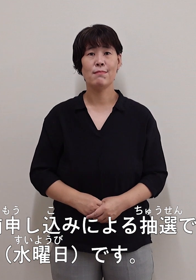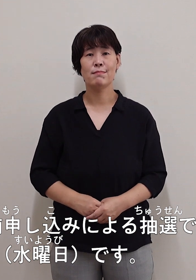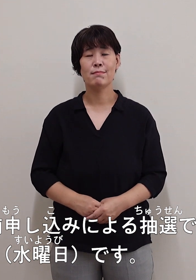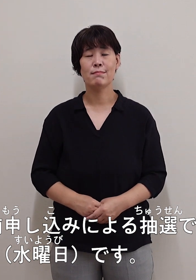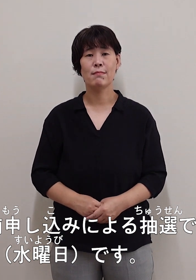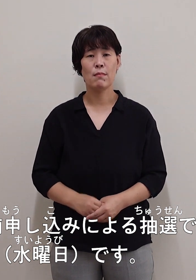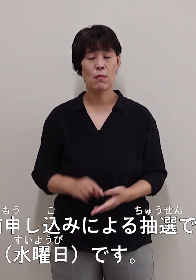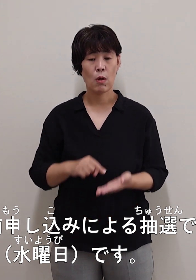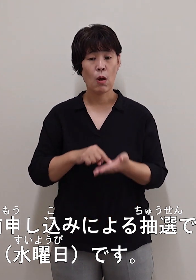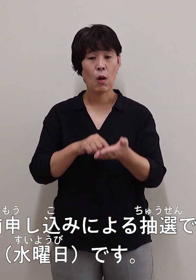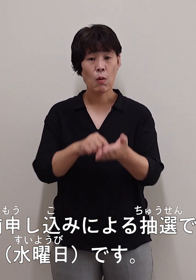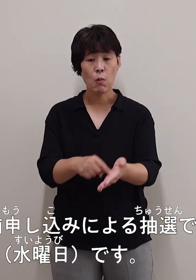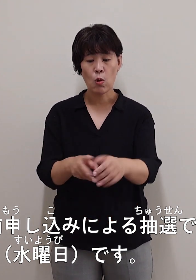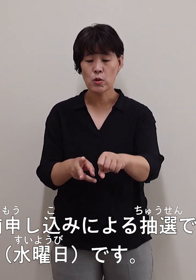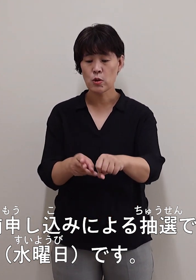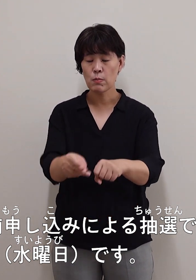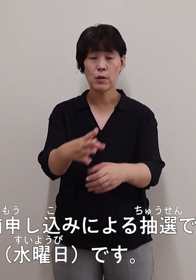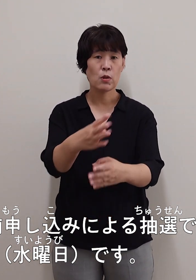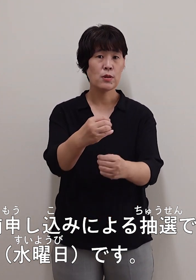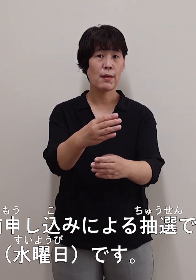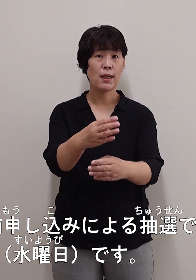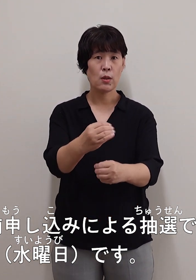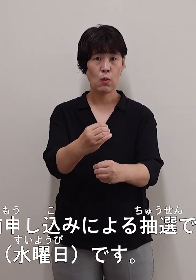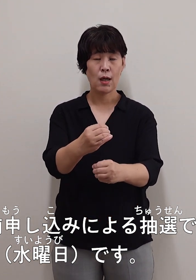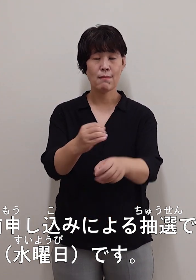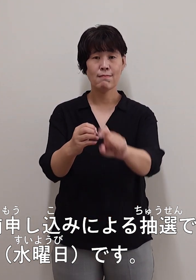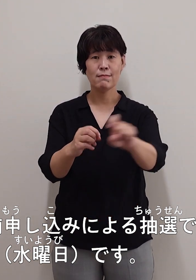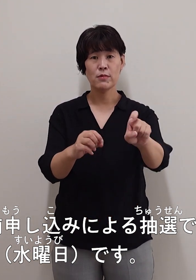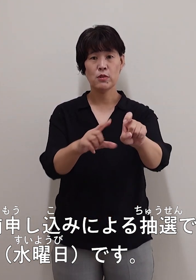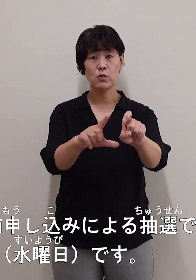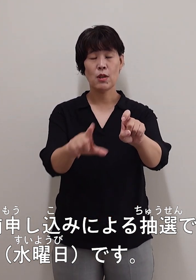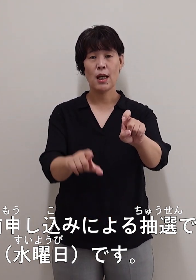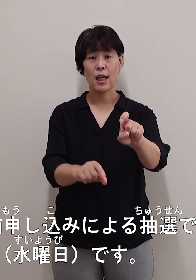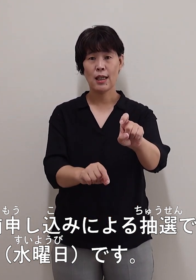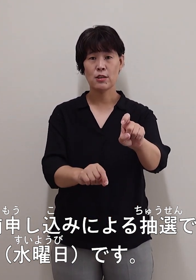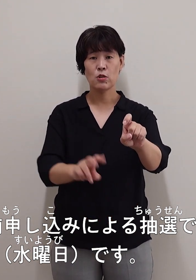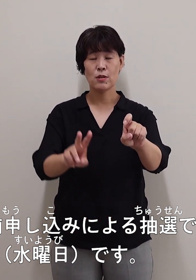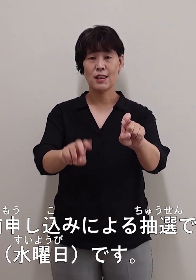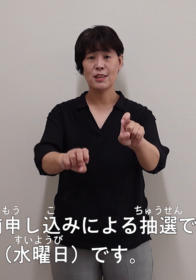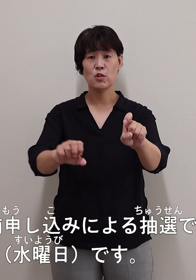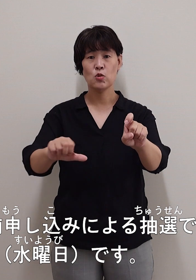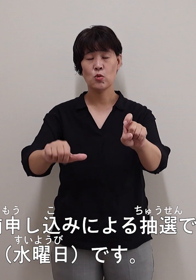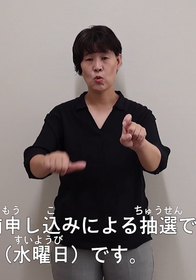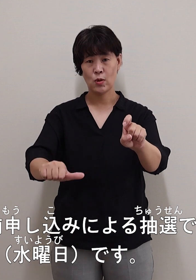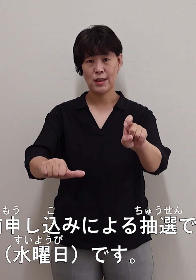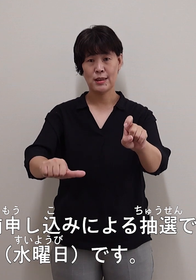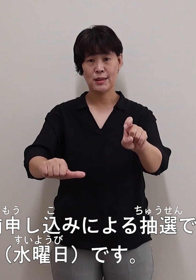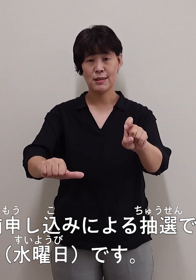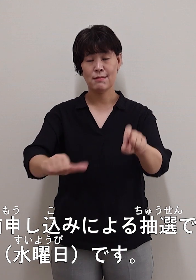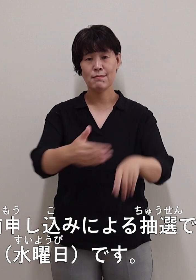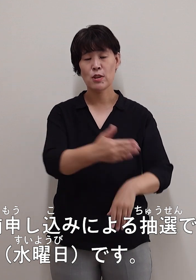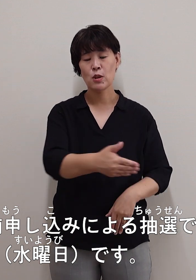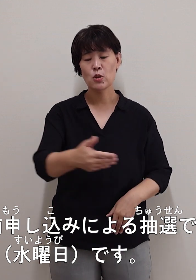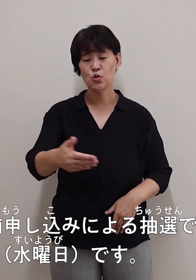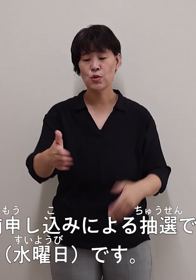申し込み期限は10月25日水曜日です